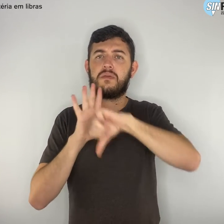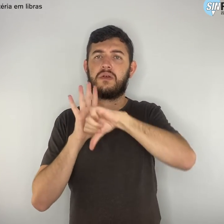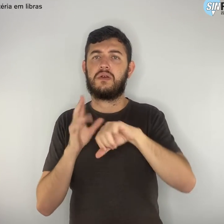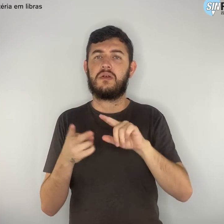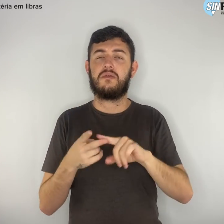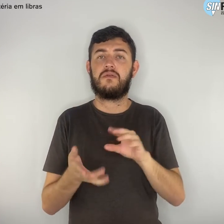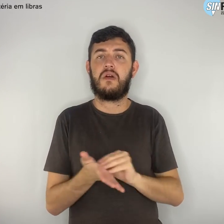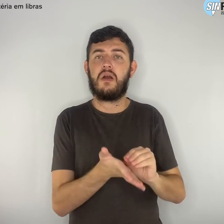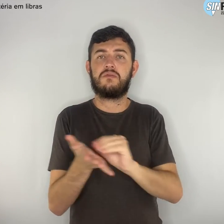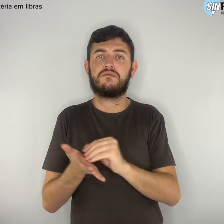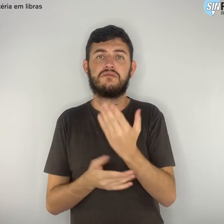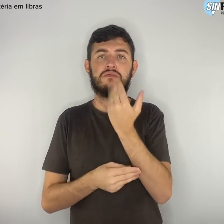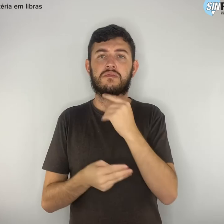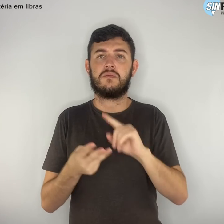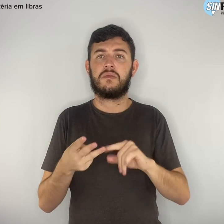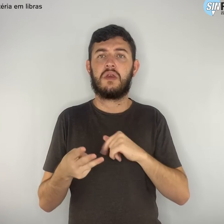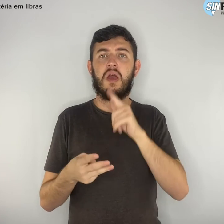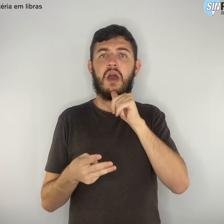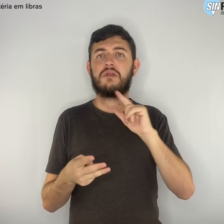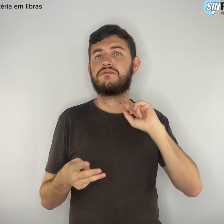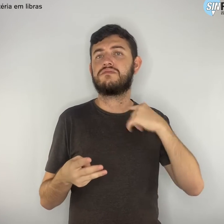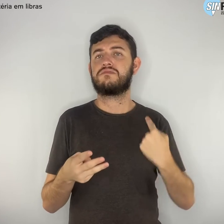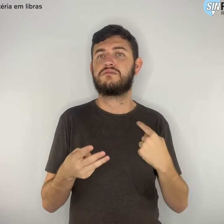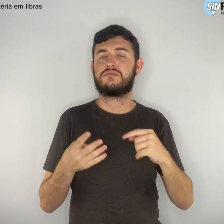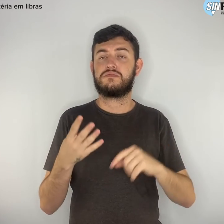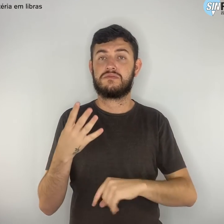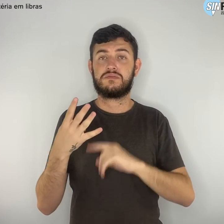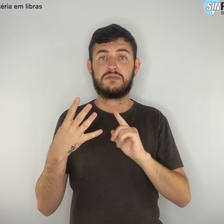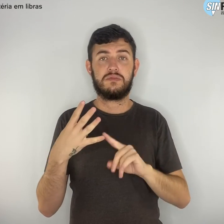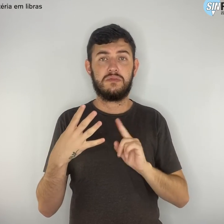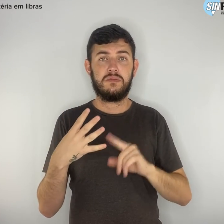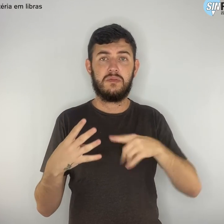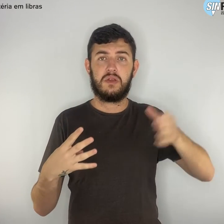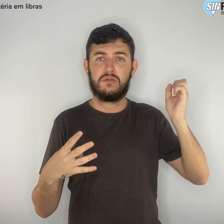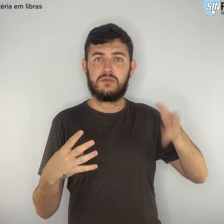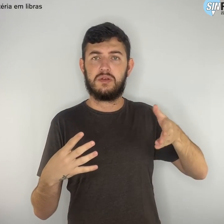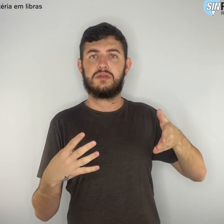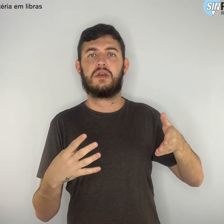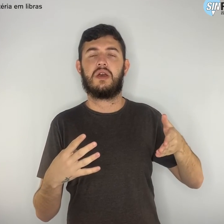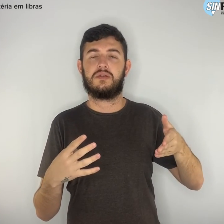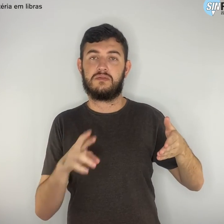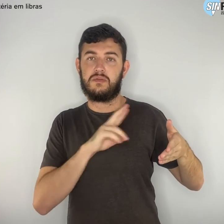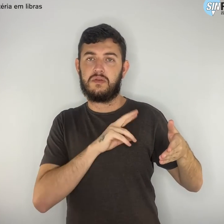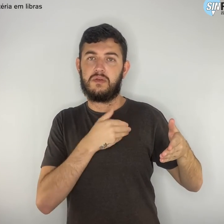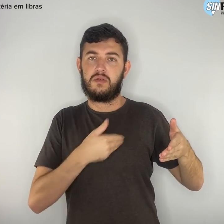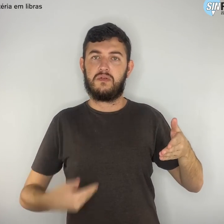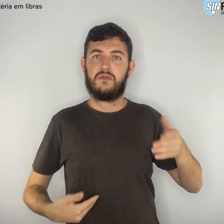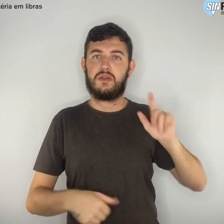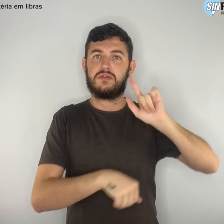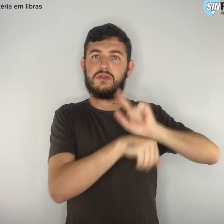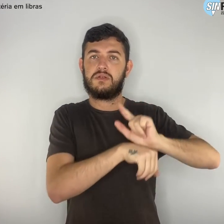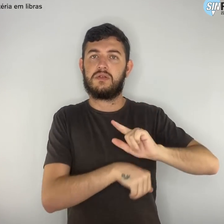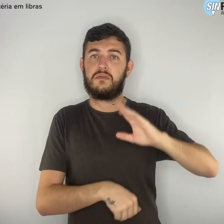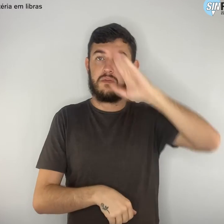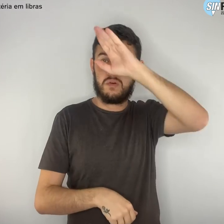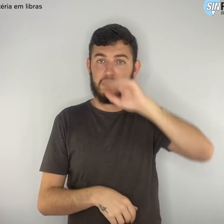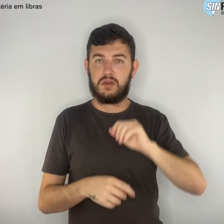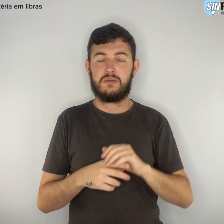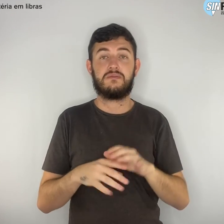contaminação da água e o descaso ao longo da gestão Bolsonaro. Publicado em edição extra